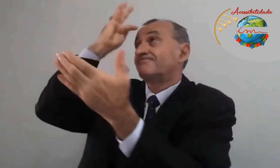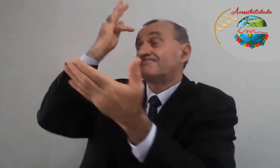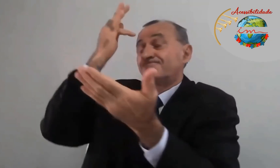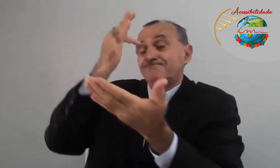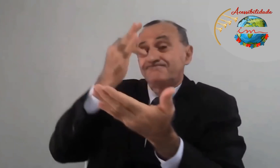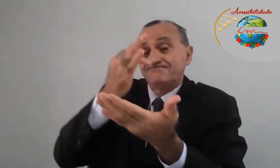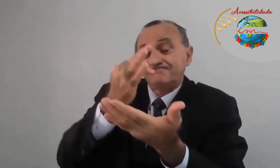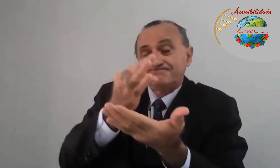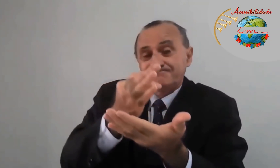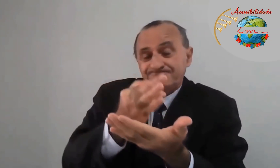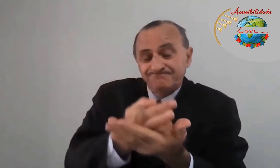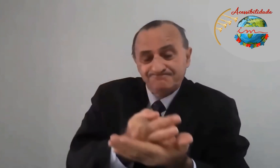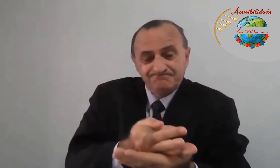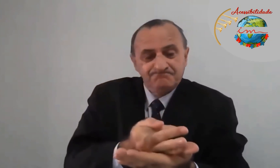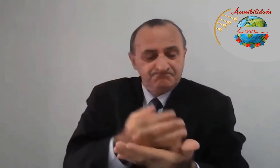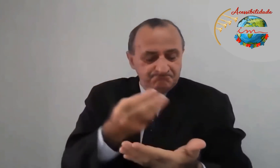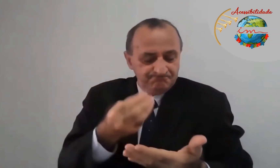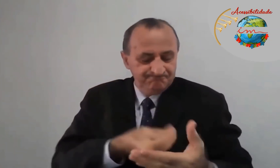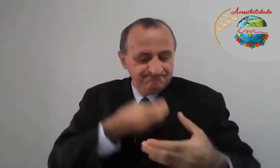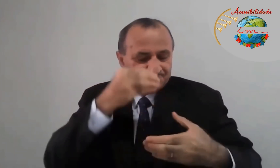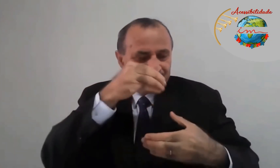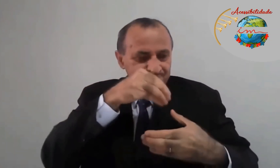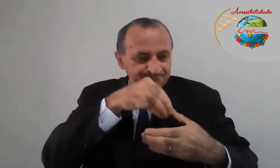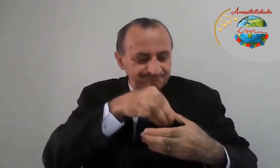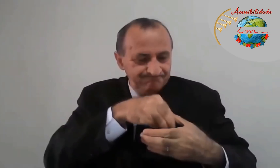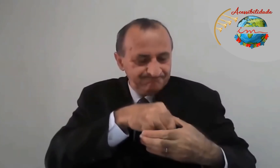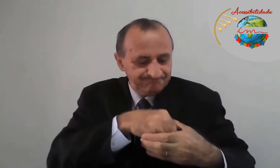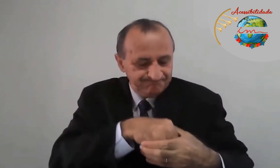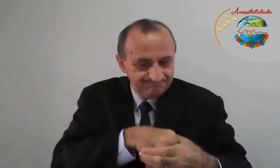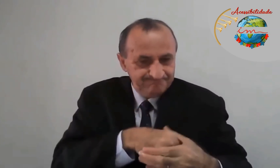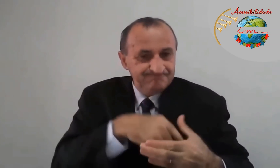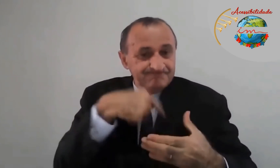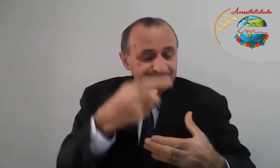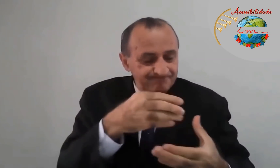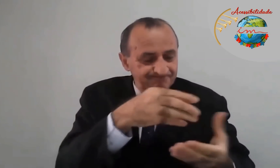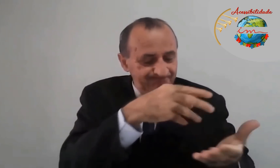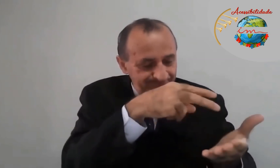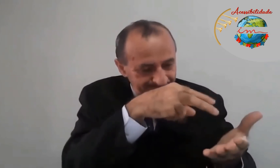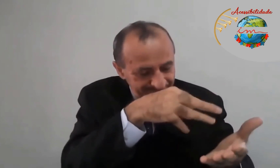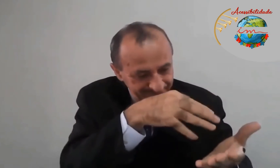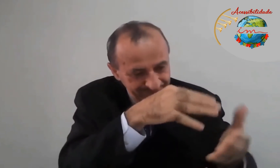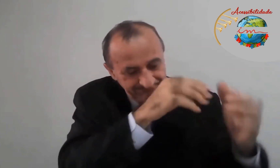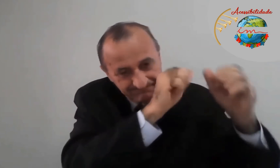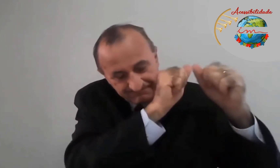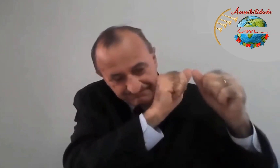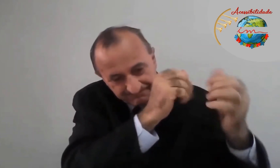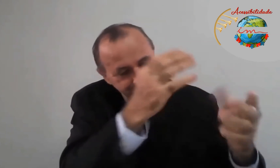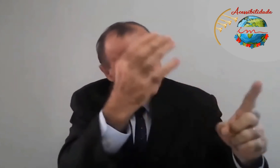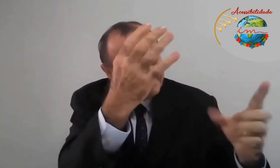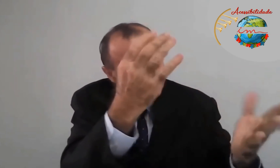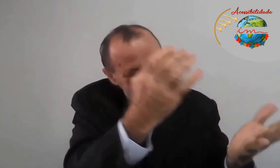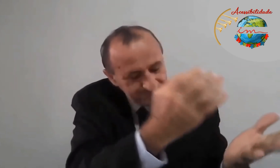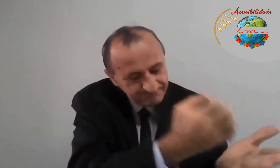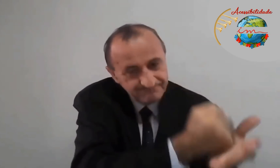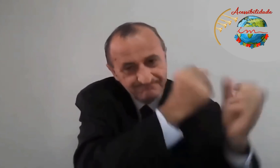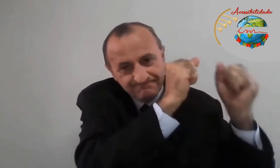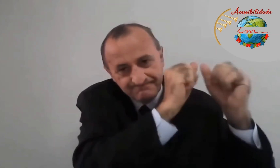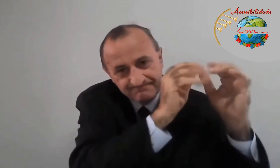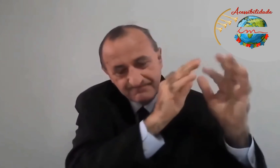gerada na eternidade e que ela vem para os nossos corações. Porque quando o Senhor Jesus